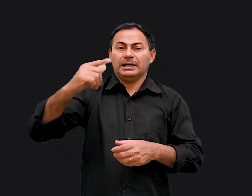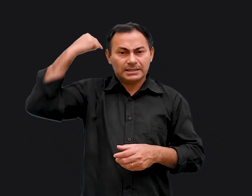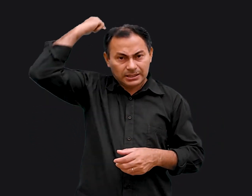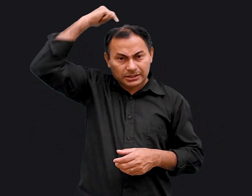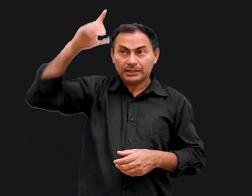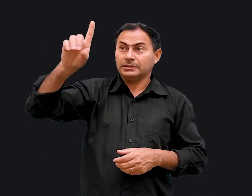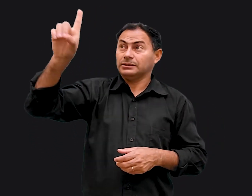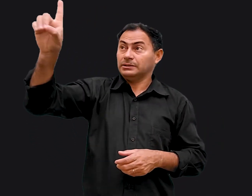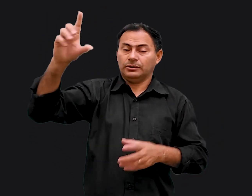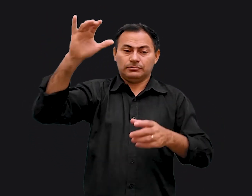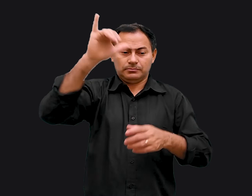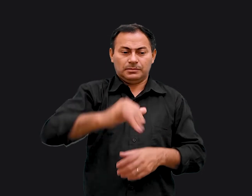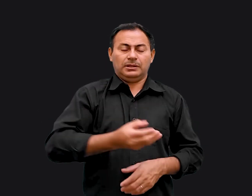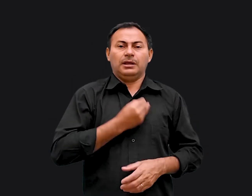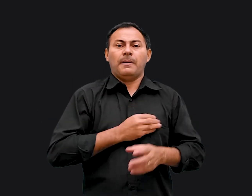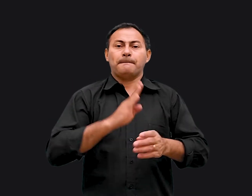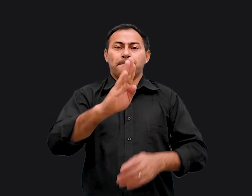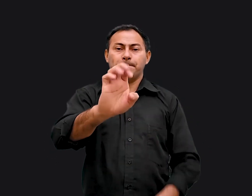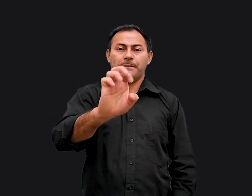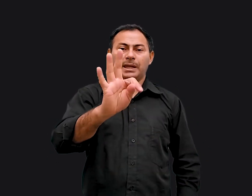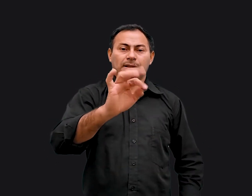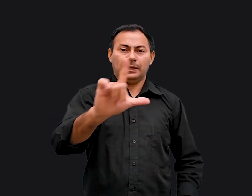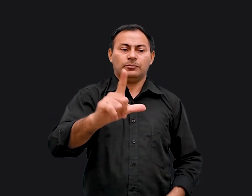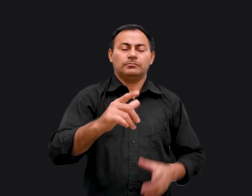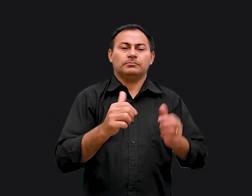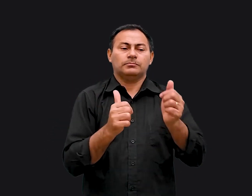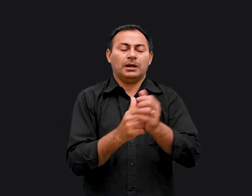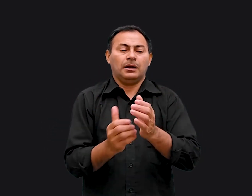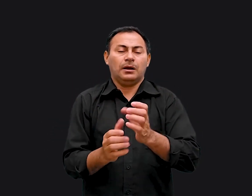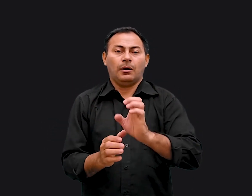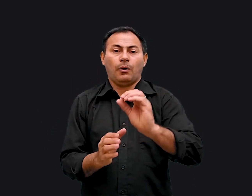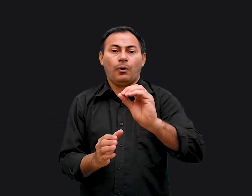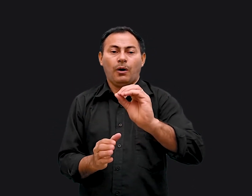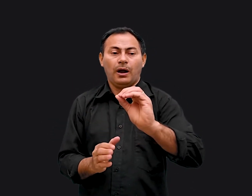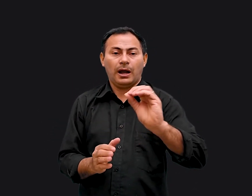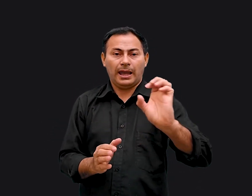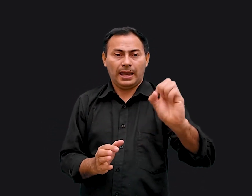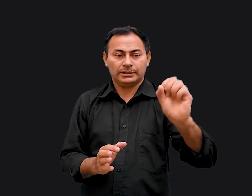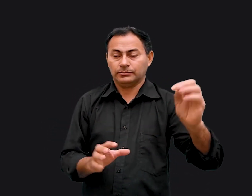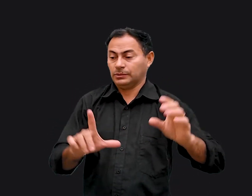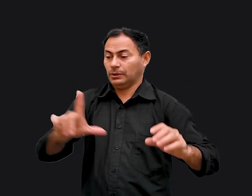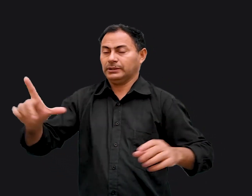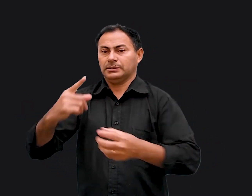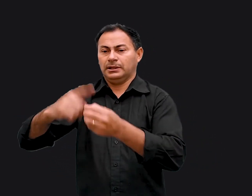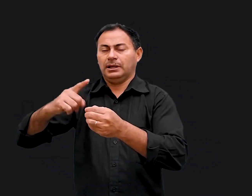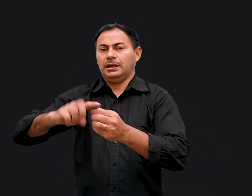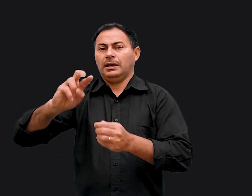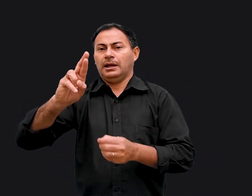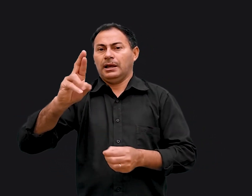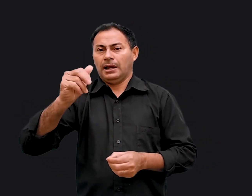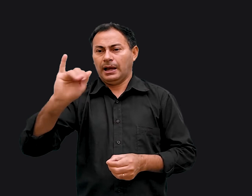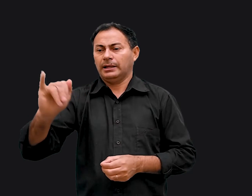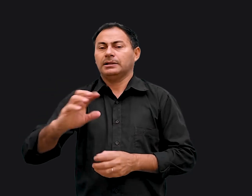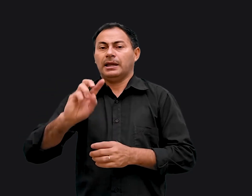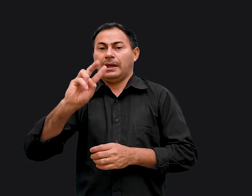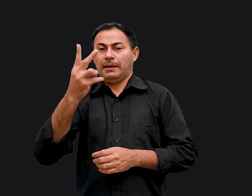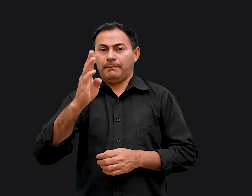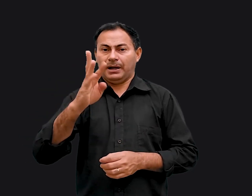presença de Deus está, essa é Betel, que ficava a oeste. No leste estava a cidade de Hai, que em hebraico